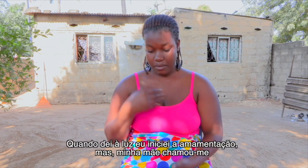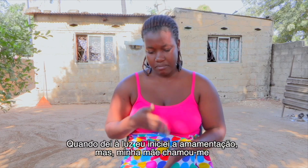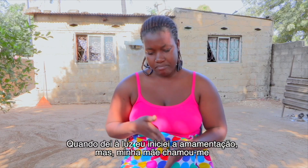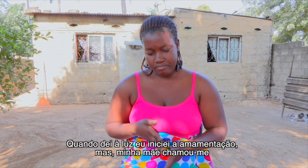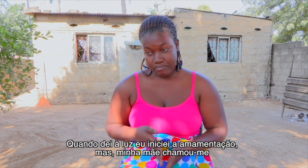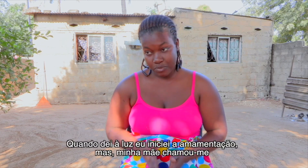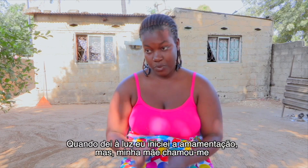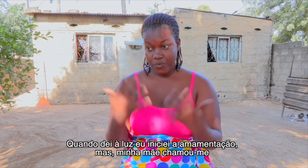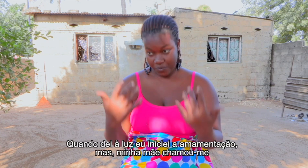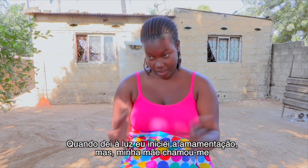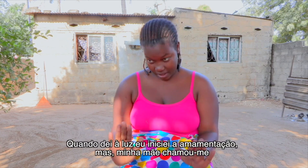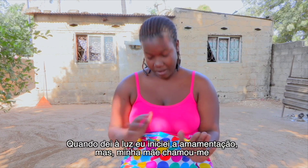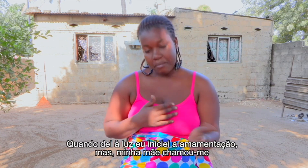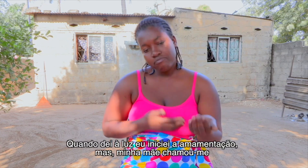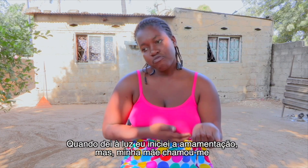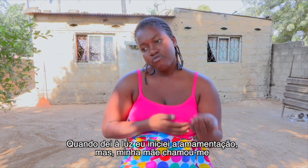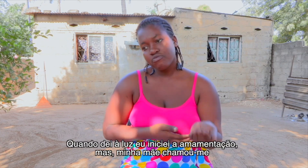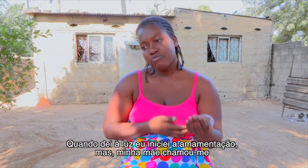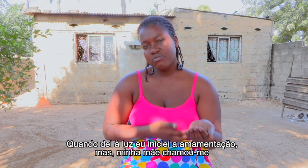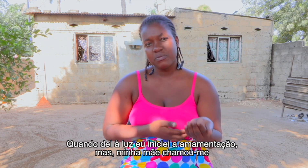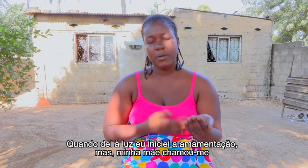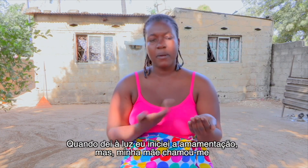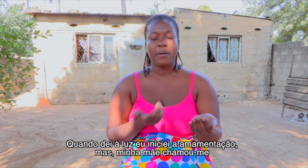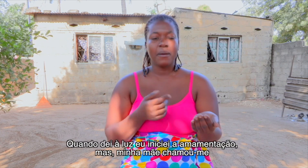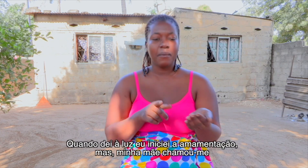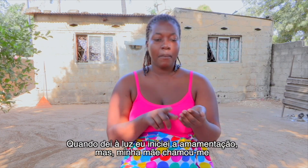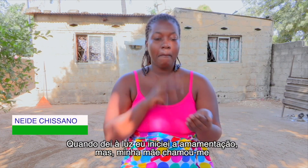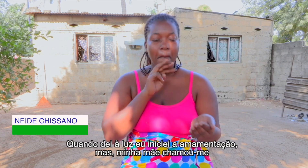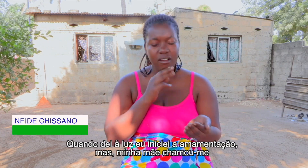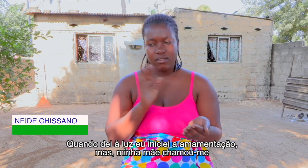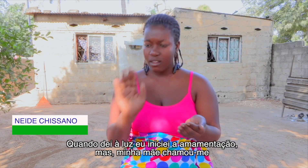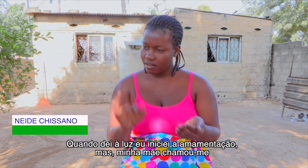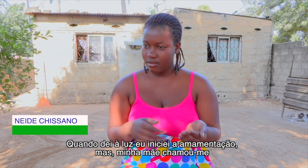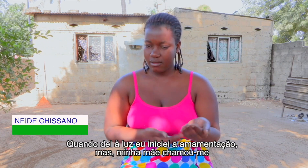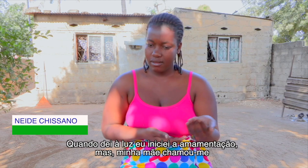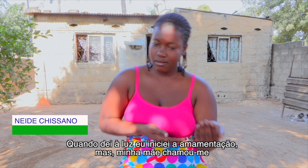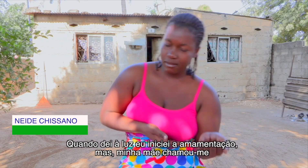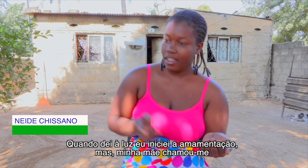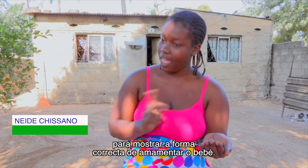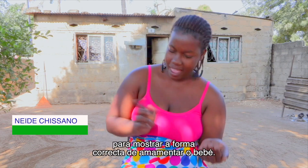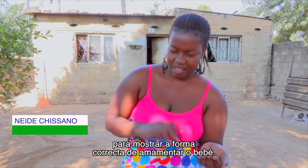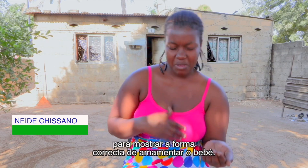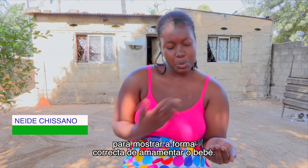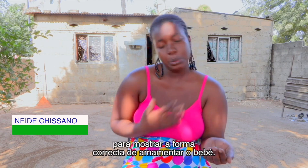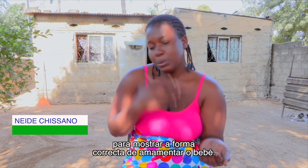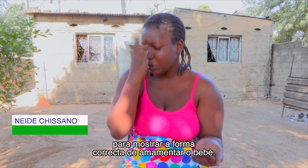Quando dei à luz, eu iniciei a amamentação, mas minha mãe chamou-me para mostrar a forma